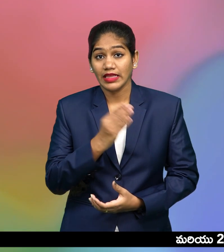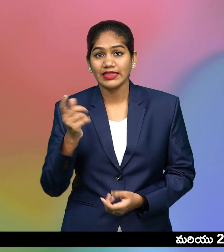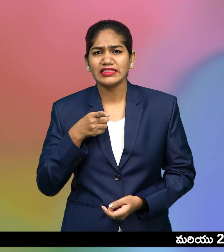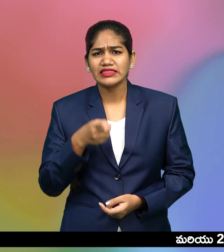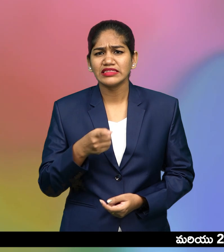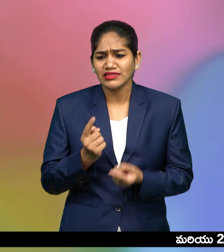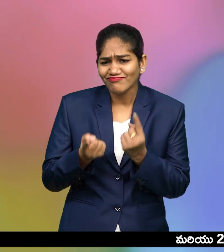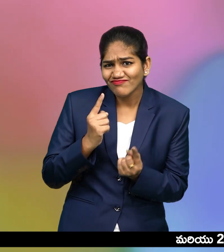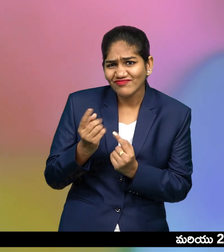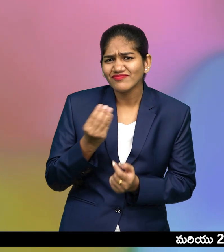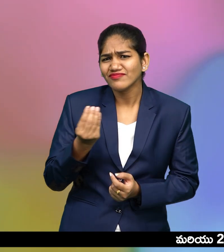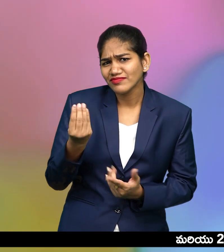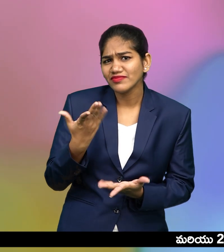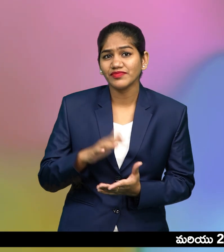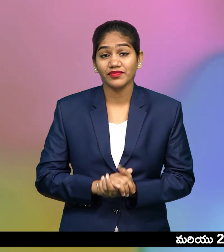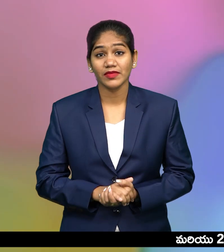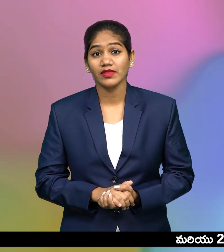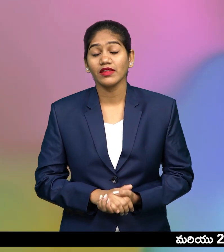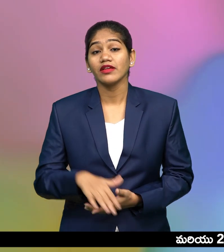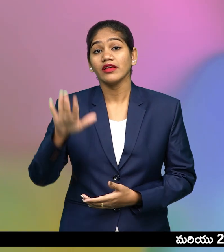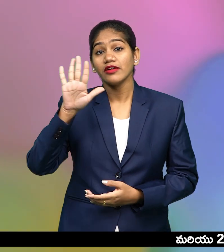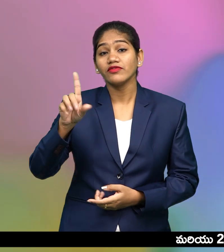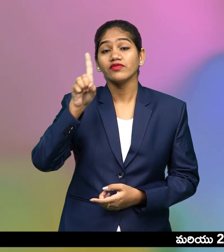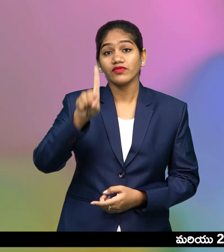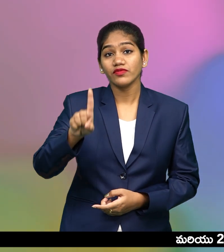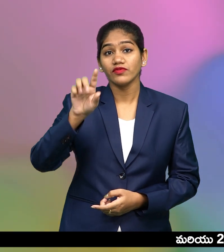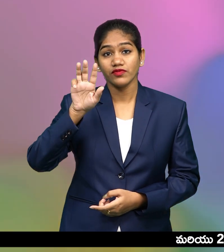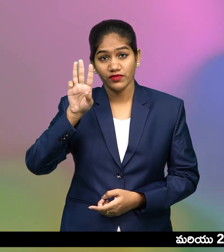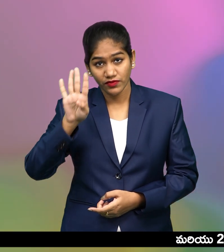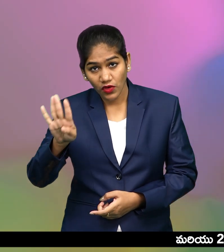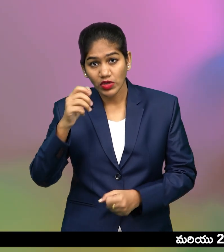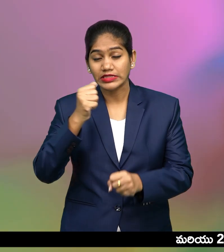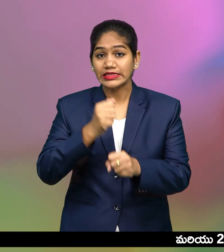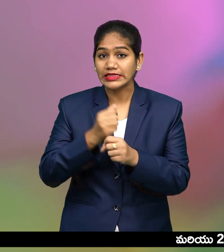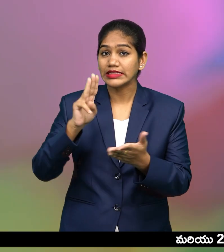మరియు 2022లో రోజుకు 514 గ్రాములు.